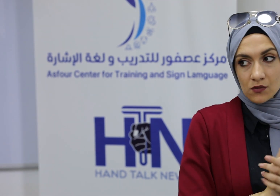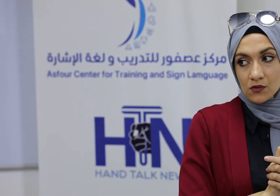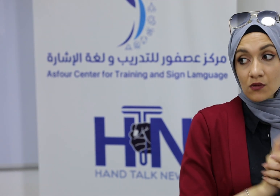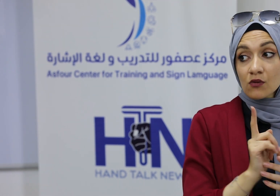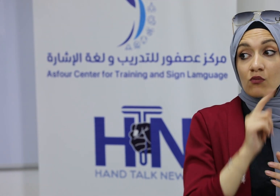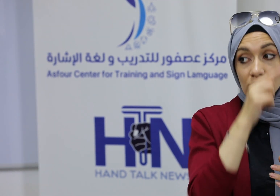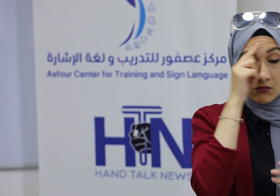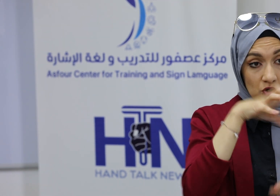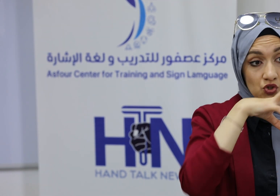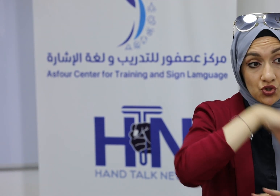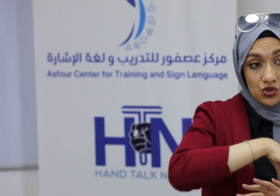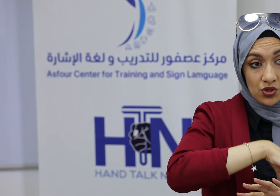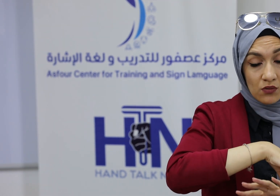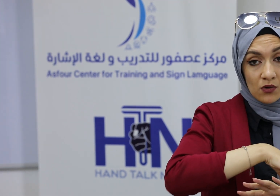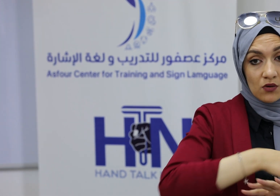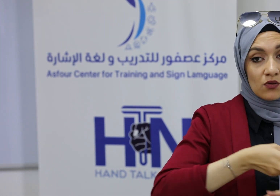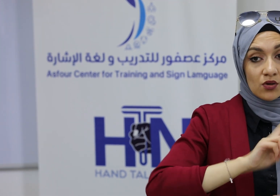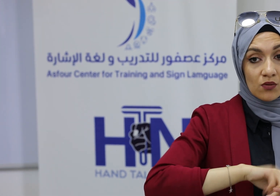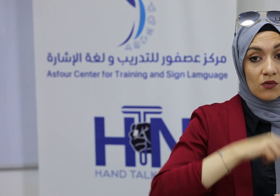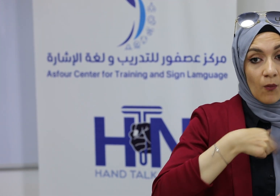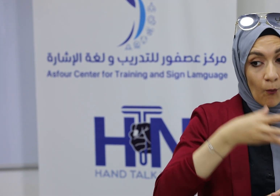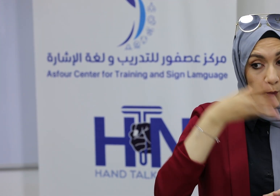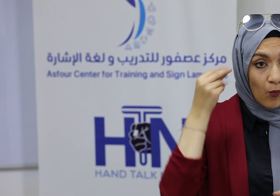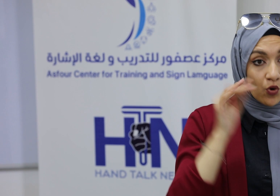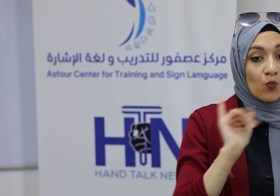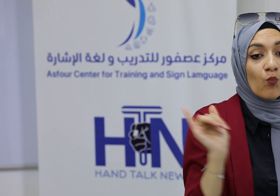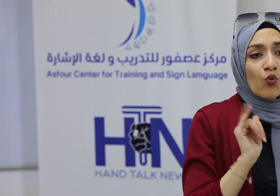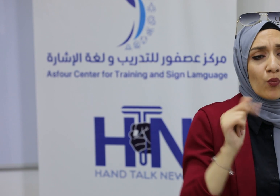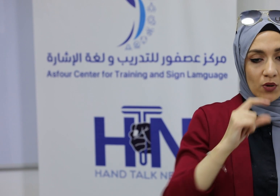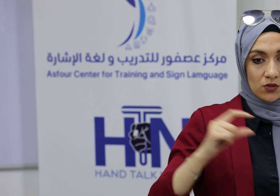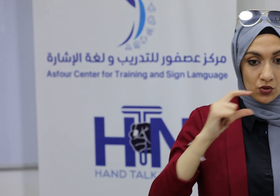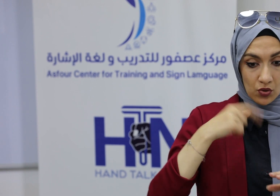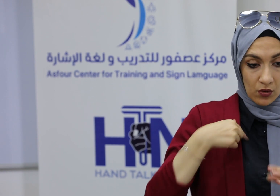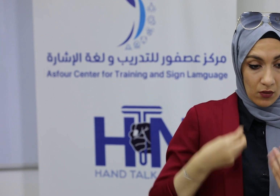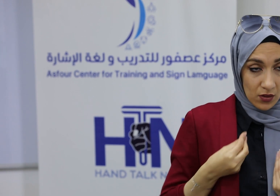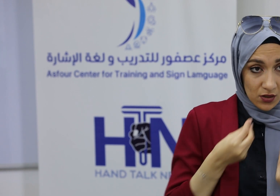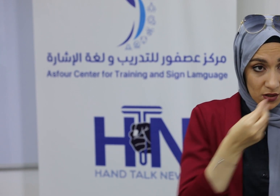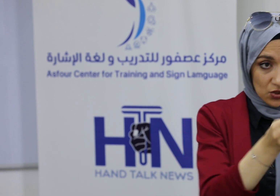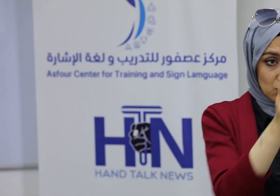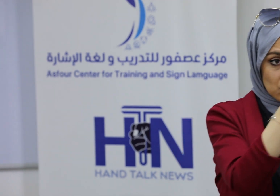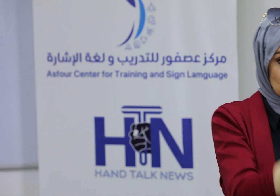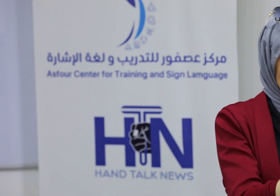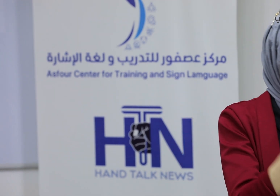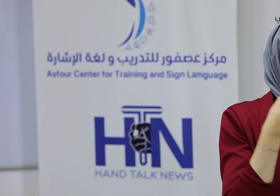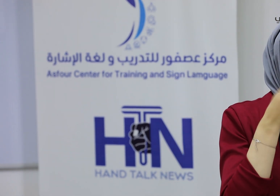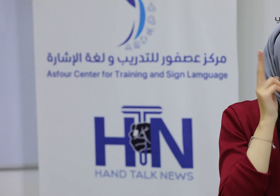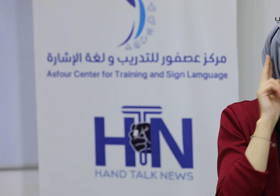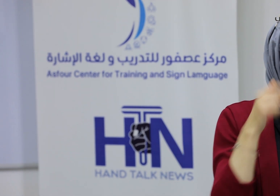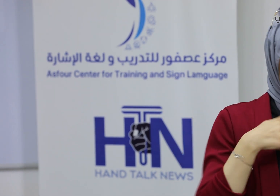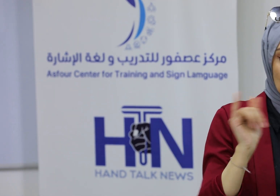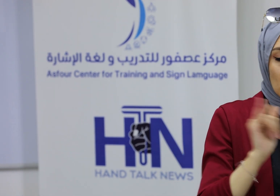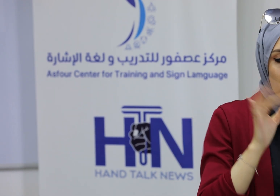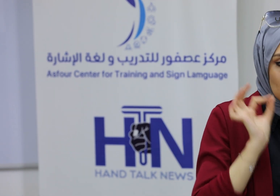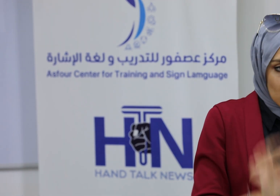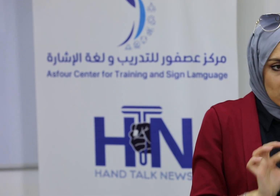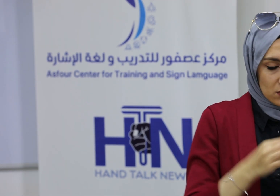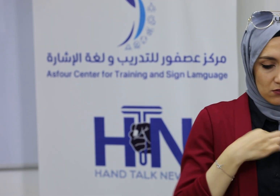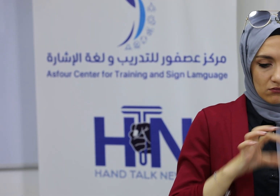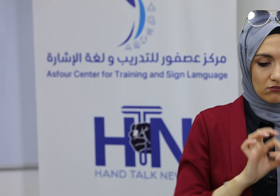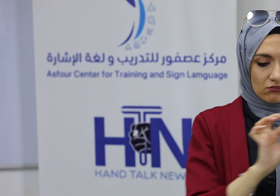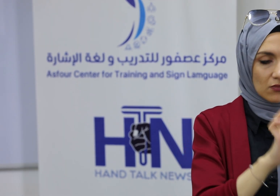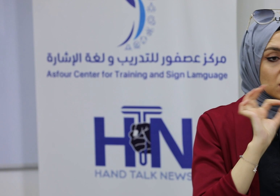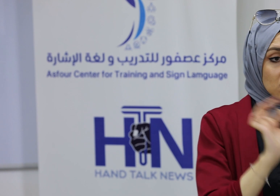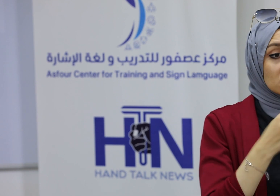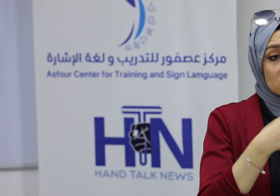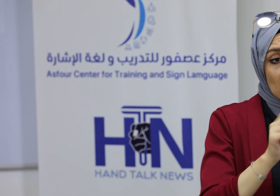بجامعة وبدي يكون عندي معلومة من دكتور لازم أنا أخذها بشكل دقيق وصحيح،